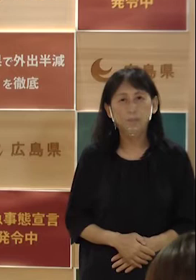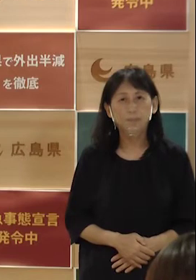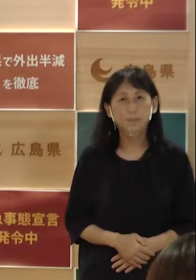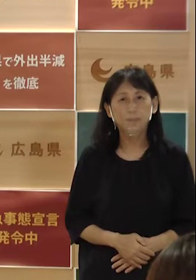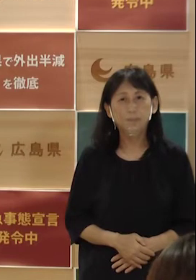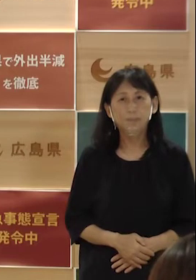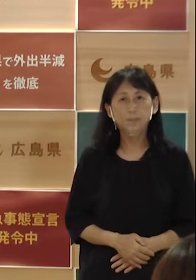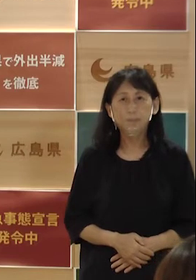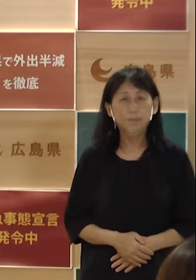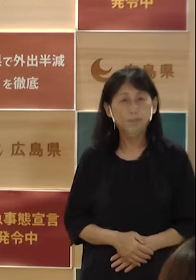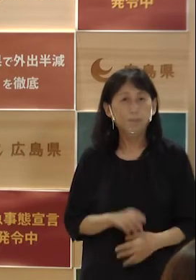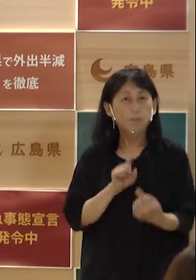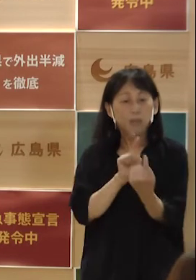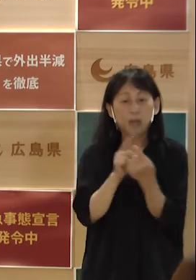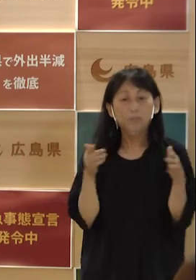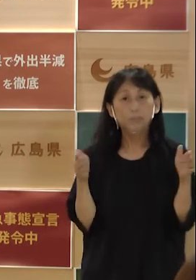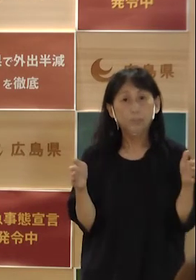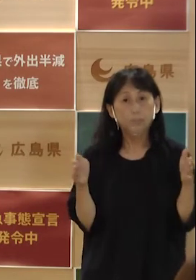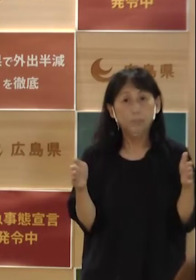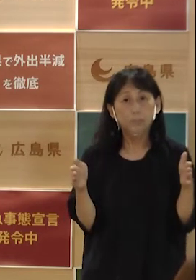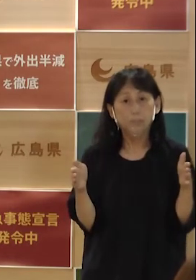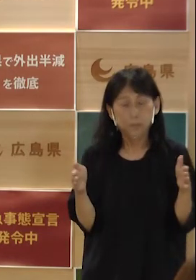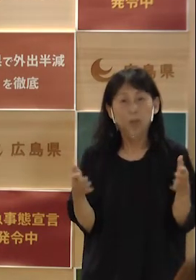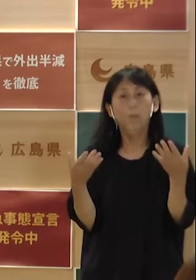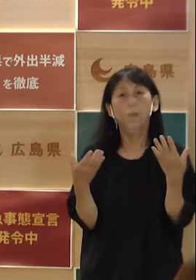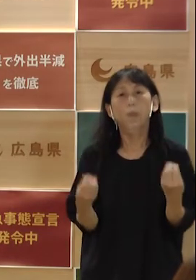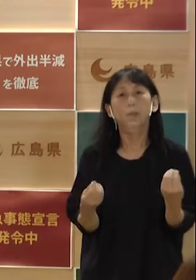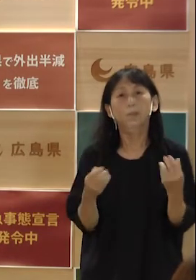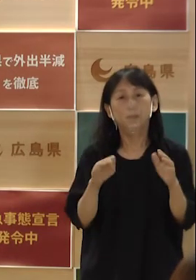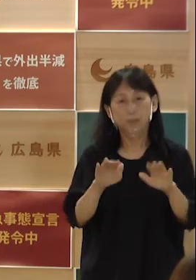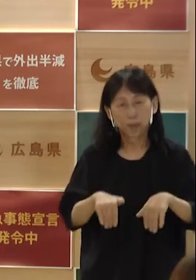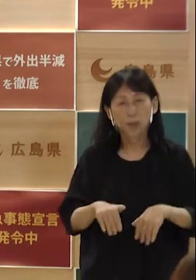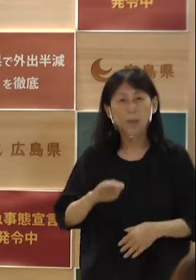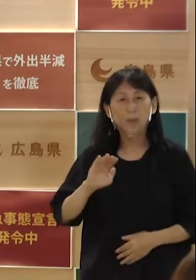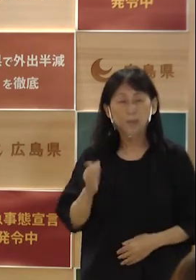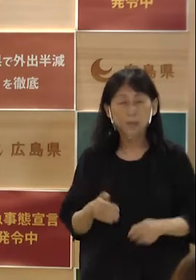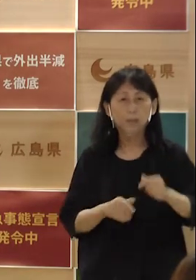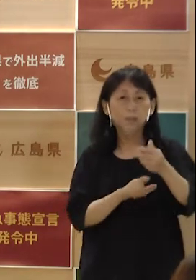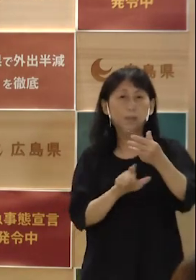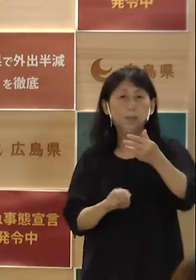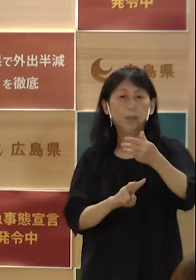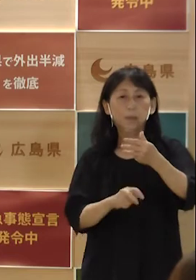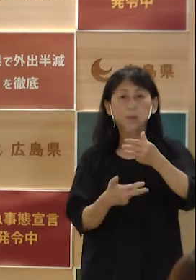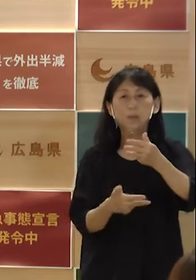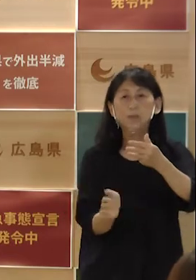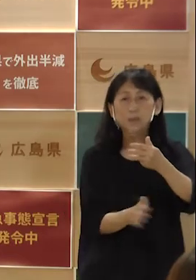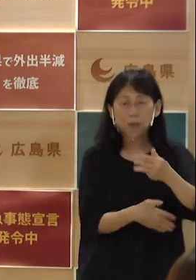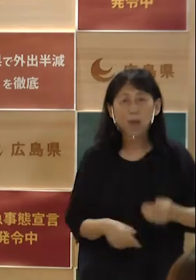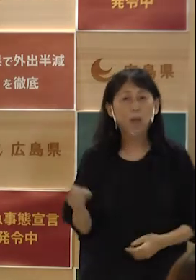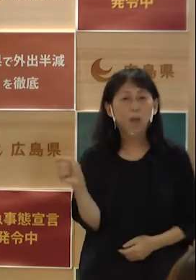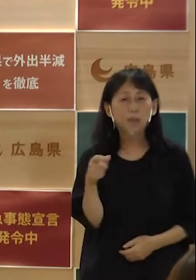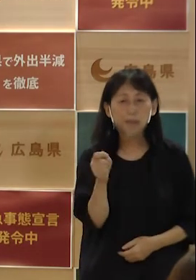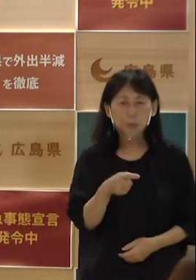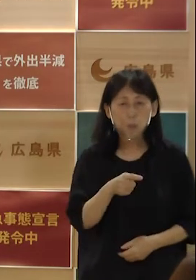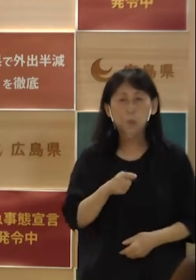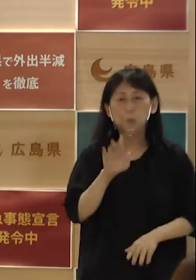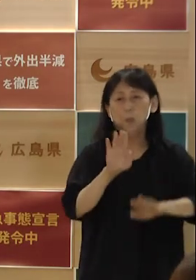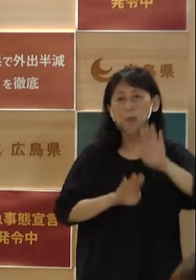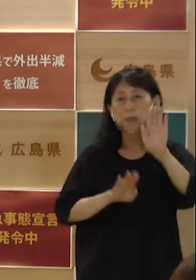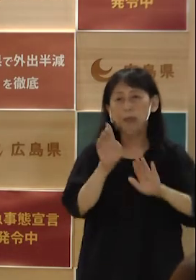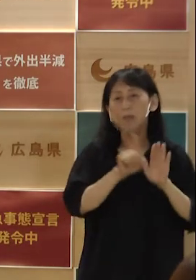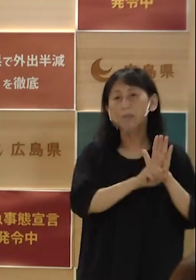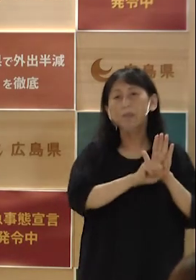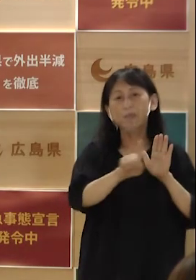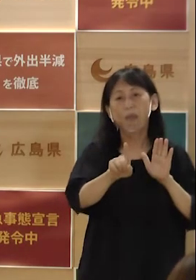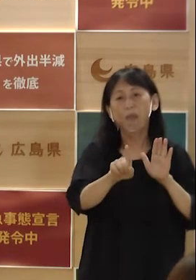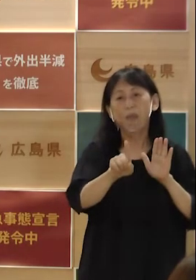この対策期間は終わりましたけれども、8月27日からは緊急事態宣言が適用